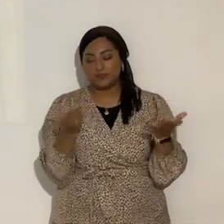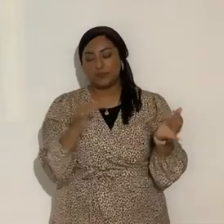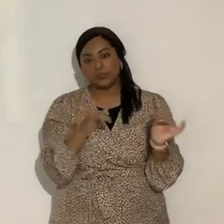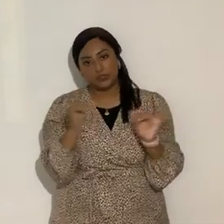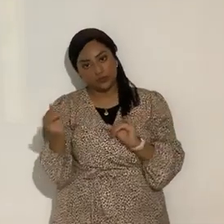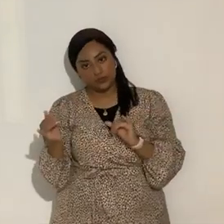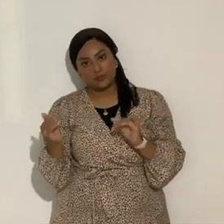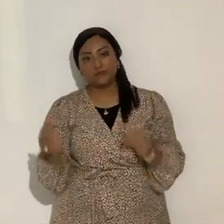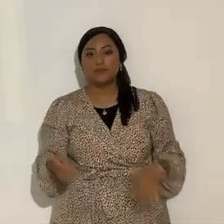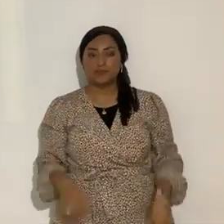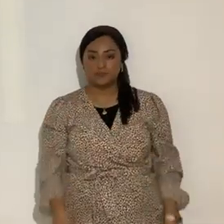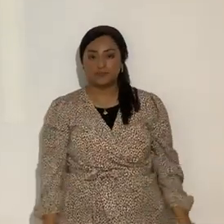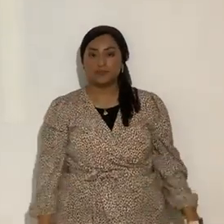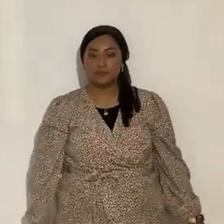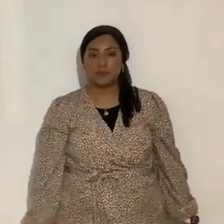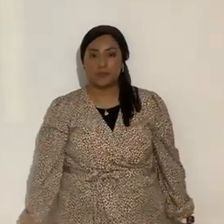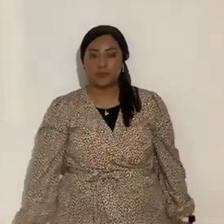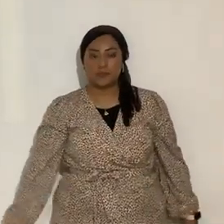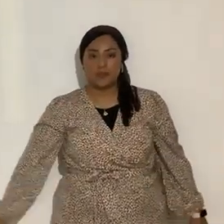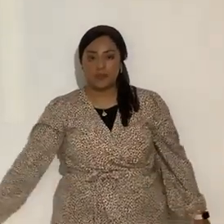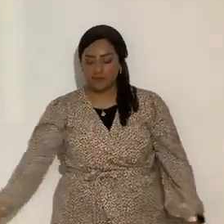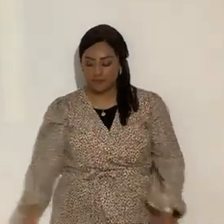equipa. ¿Sí?